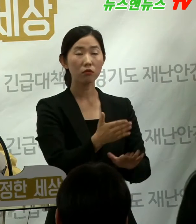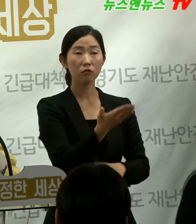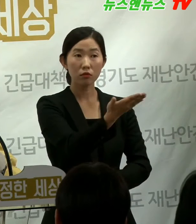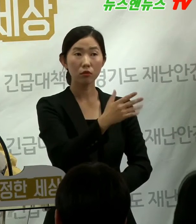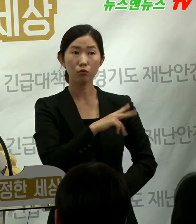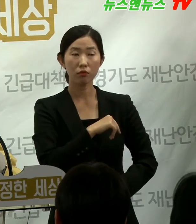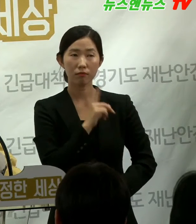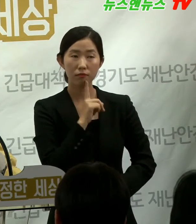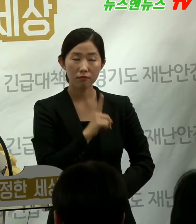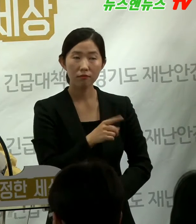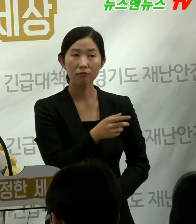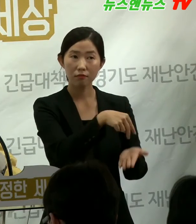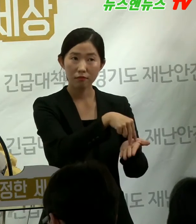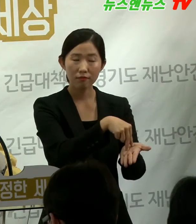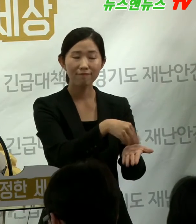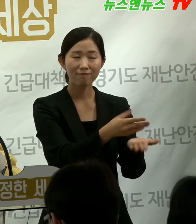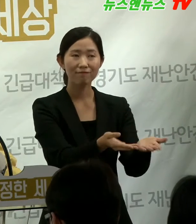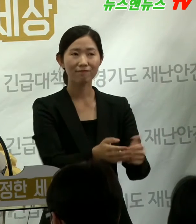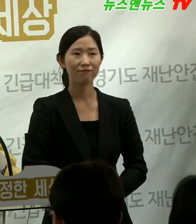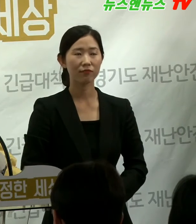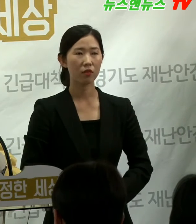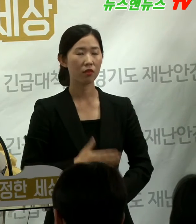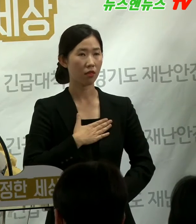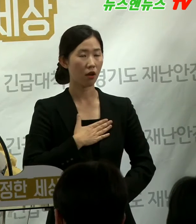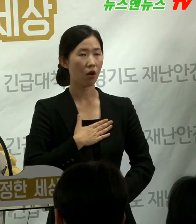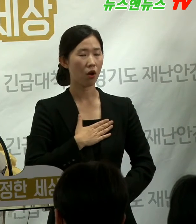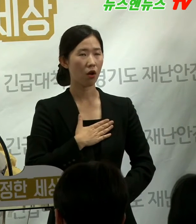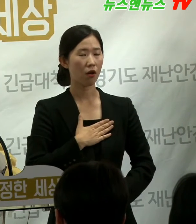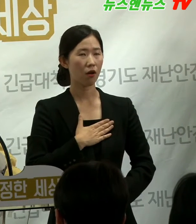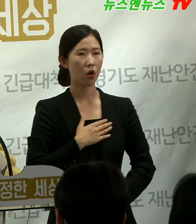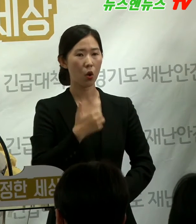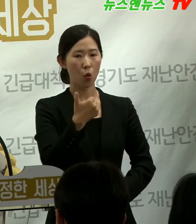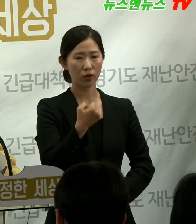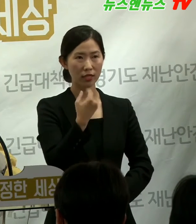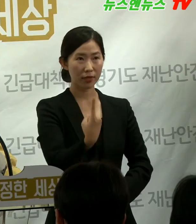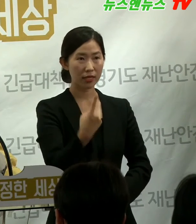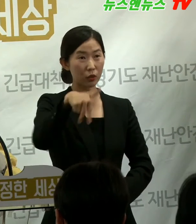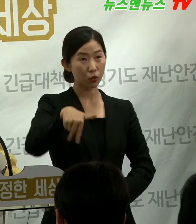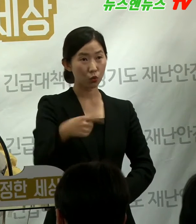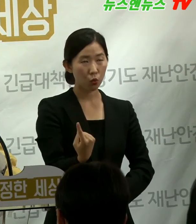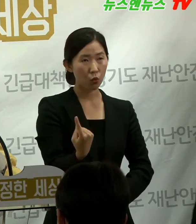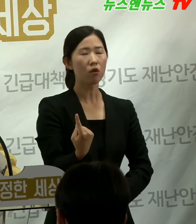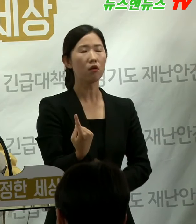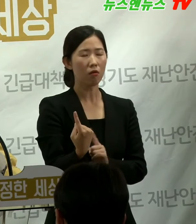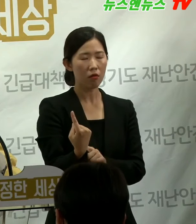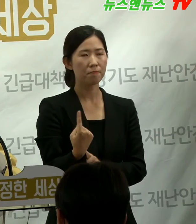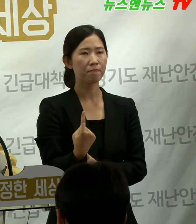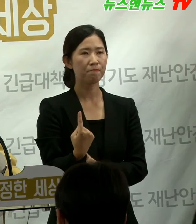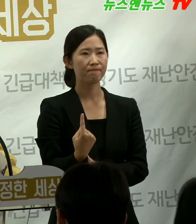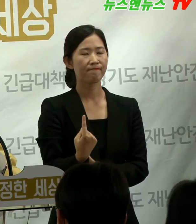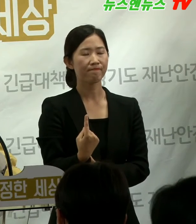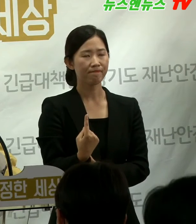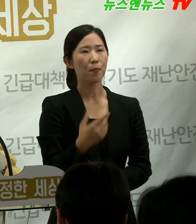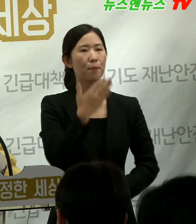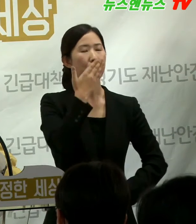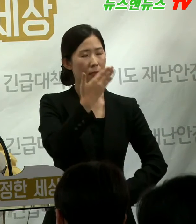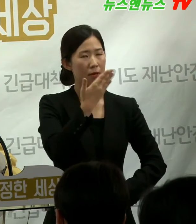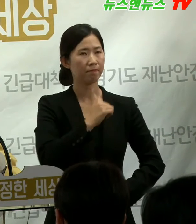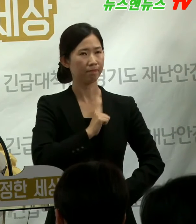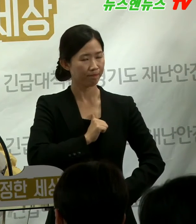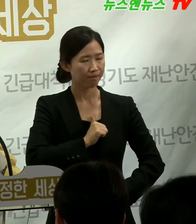저는 51조 원 정도는 충분히 감내할 수 있는 정도의 규모이고 정말로